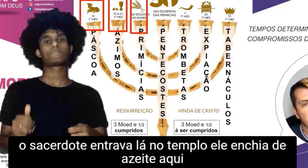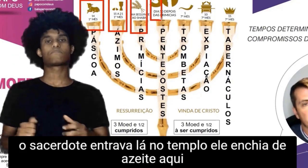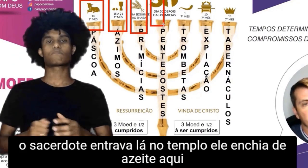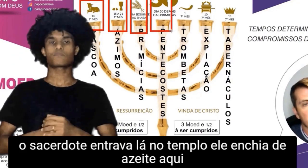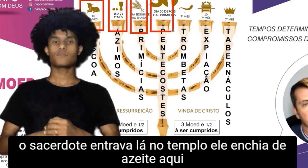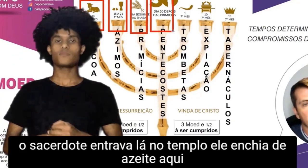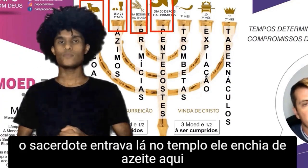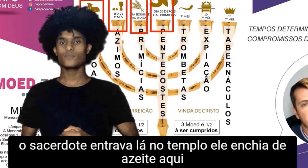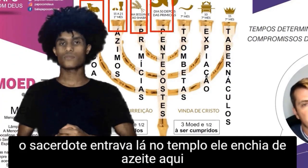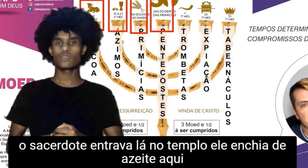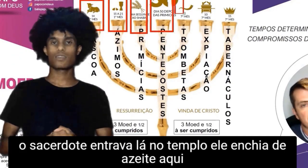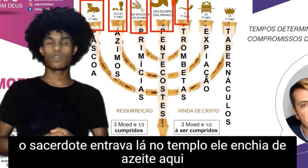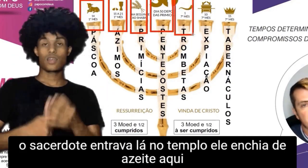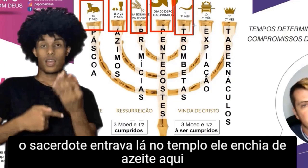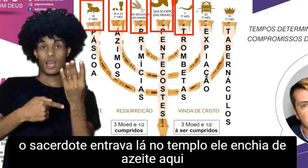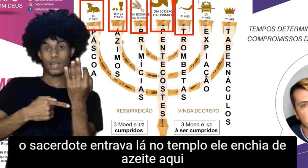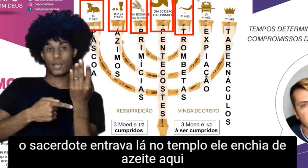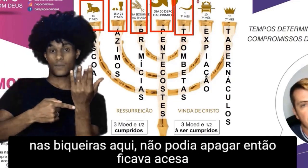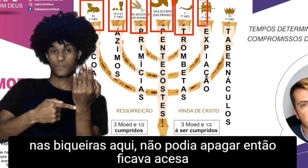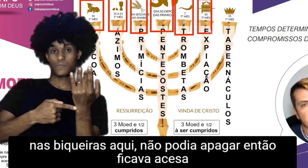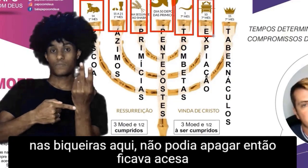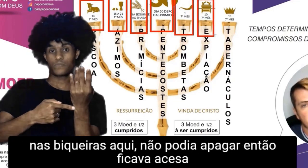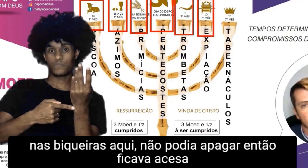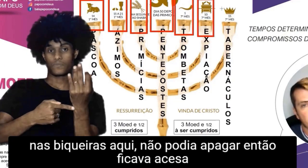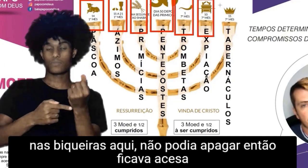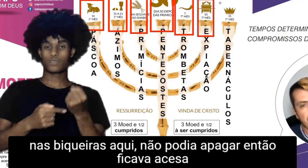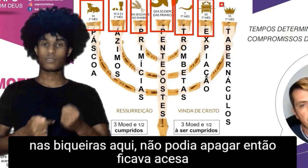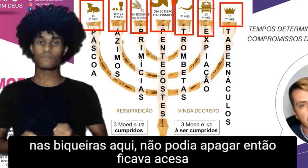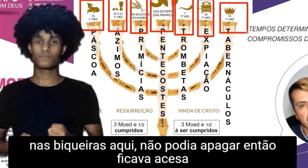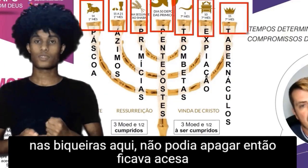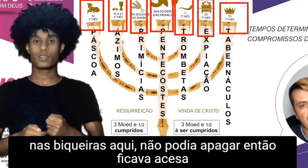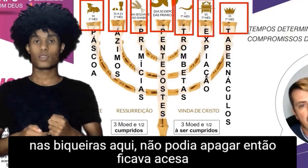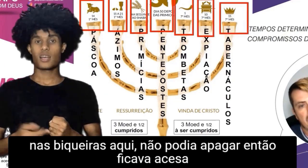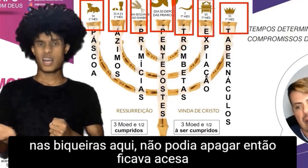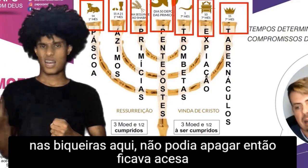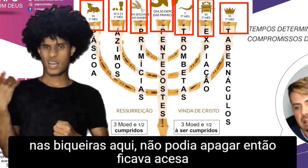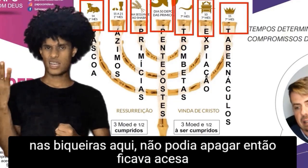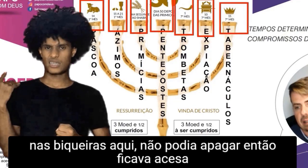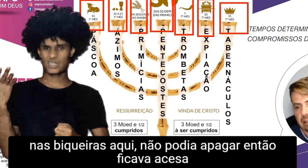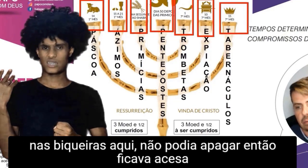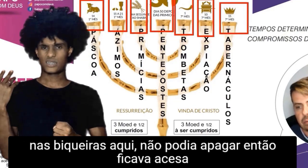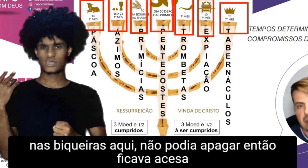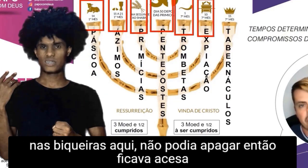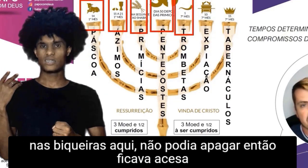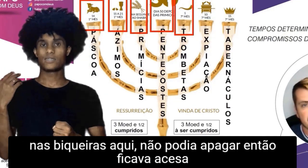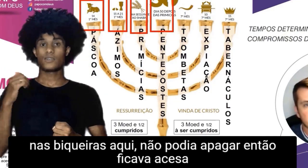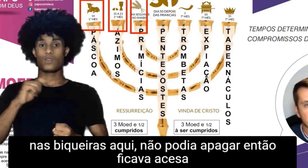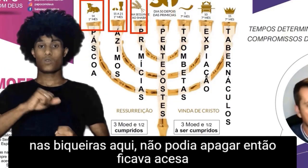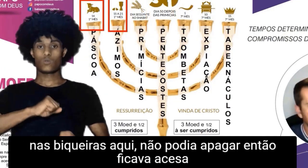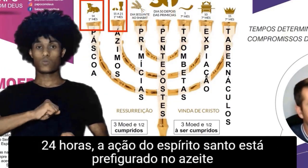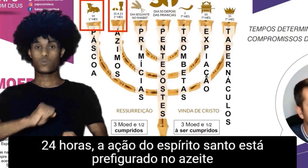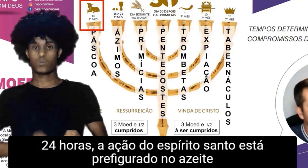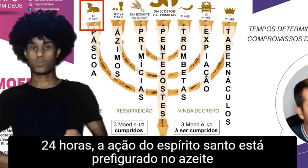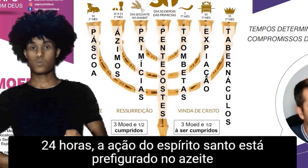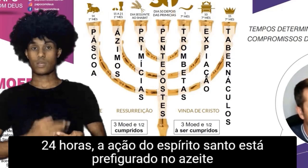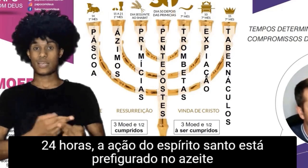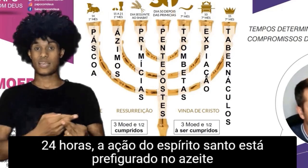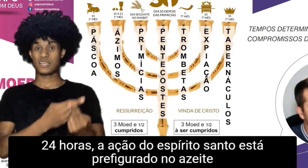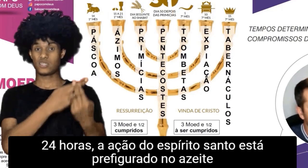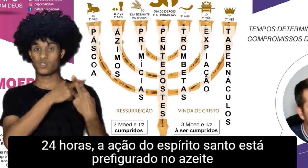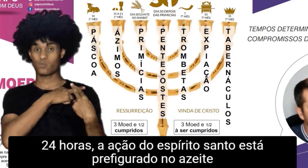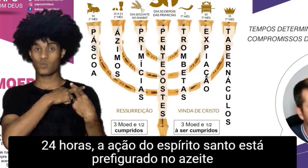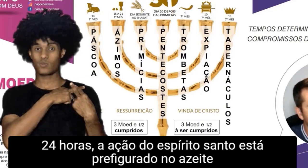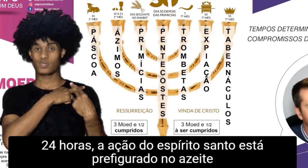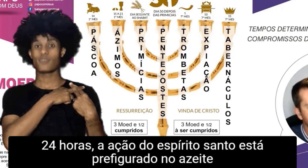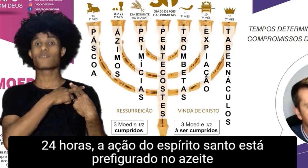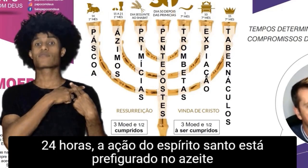sacerdote entrava lá no templo e ele enchia de azeite aqui, ó, nas biqueiras aqui, ó. Não podia apagar. Então ficava acesa 24 horas.